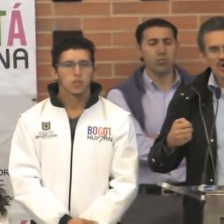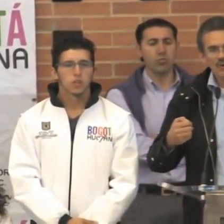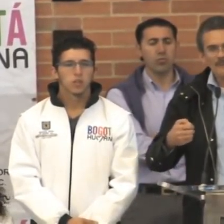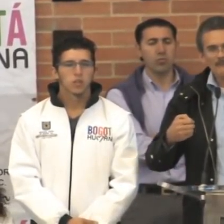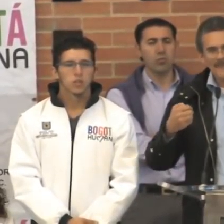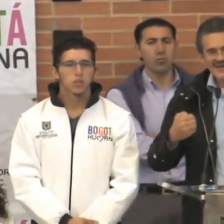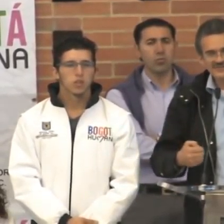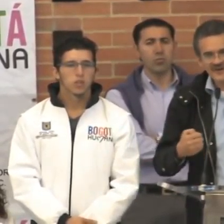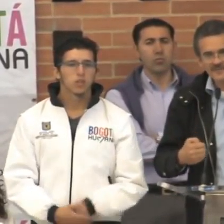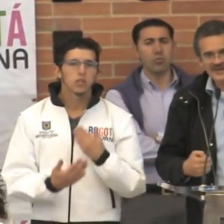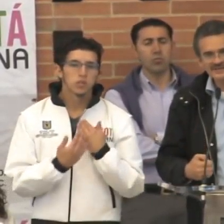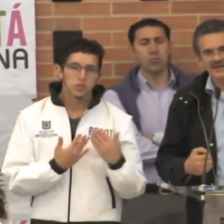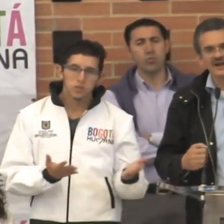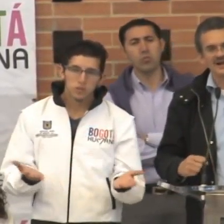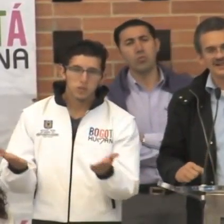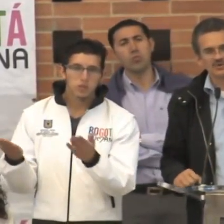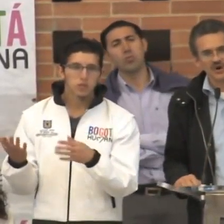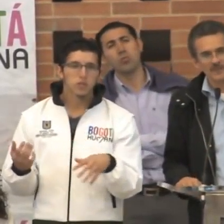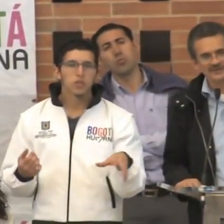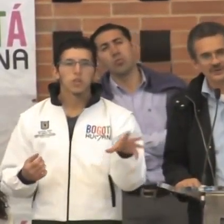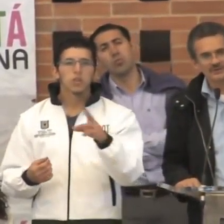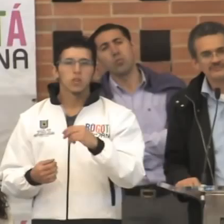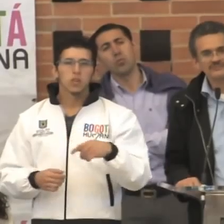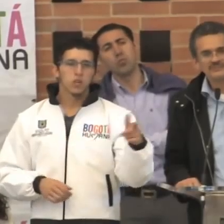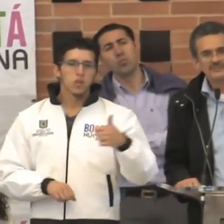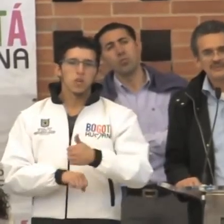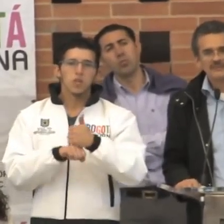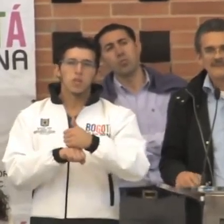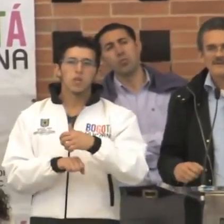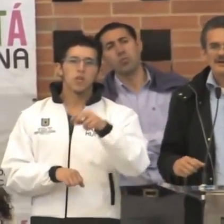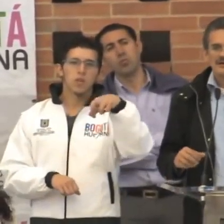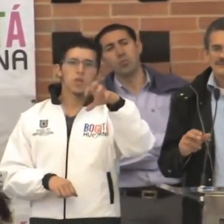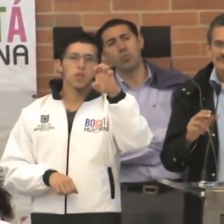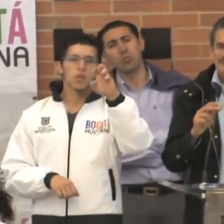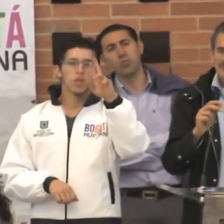El saludo más ferviente del alcalde Gustavo Petro.